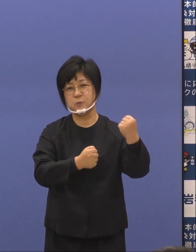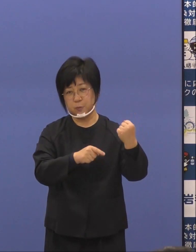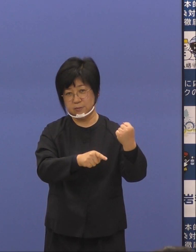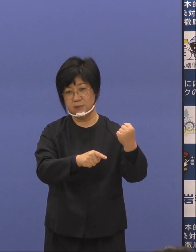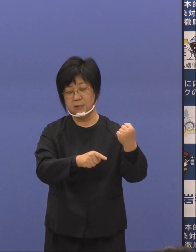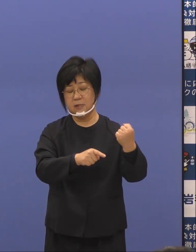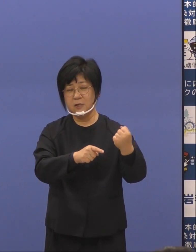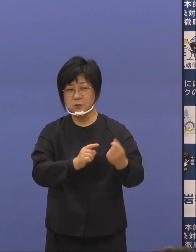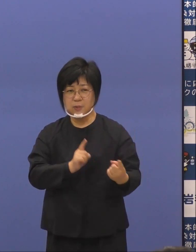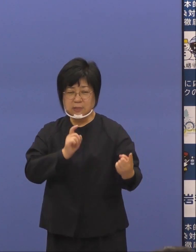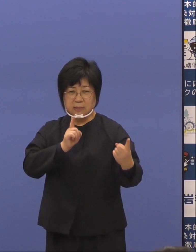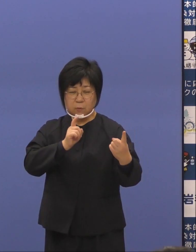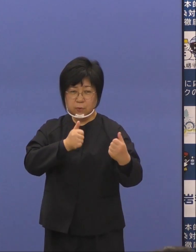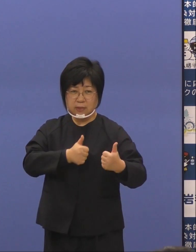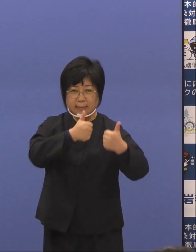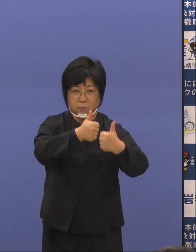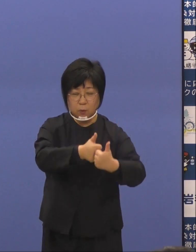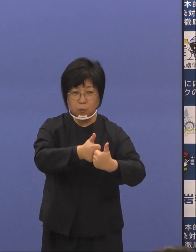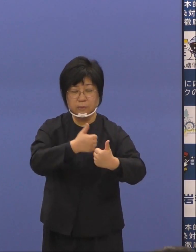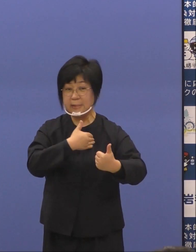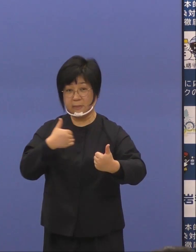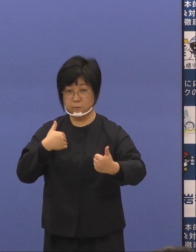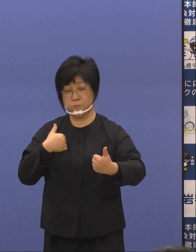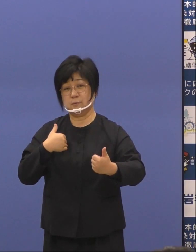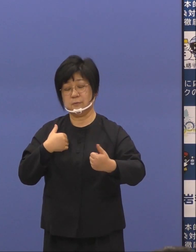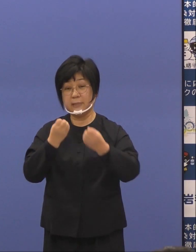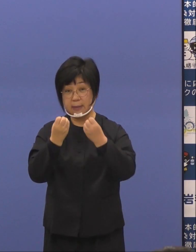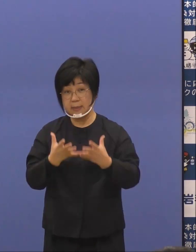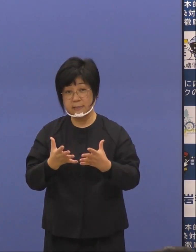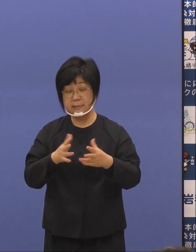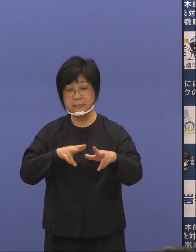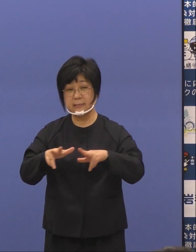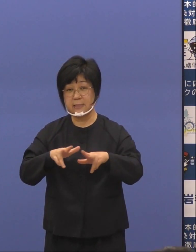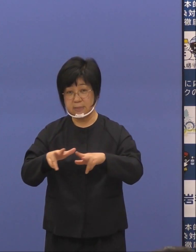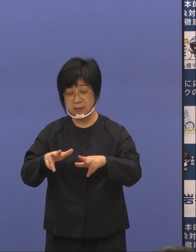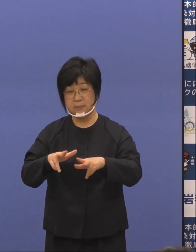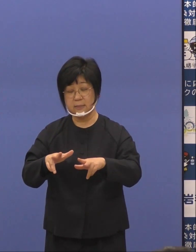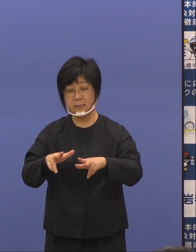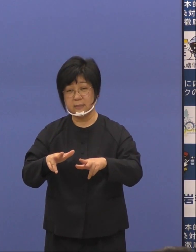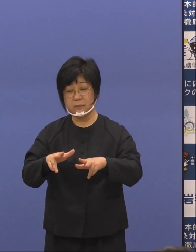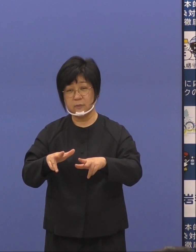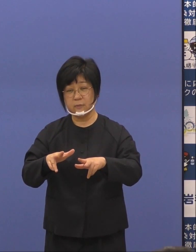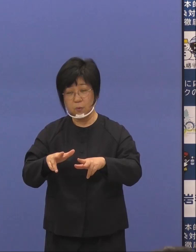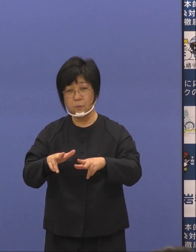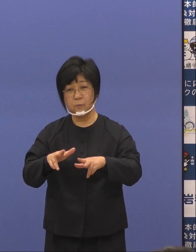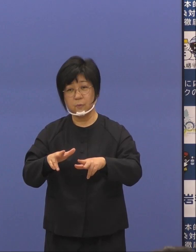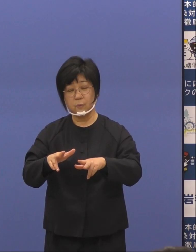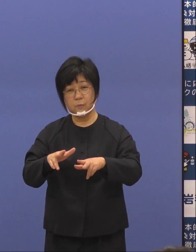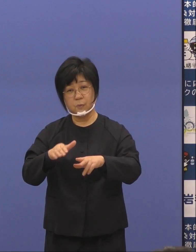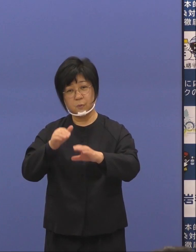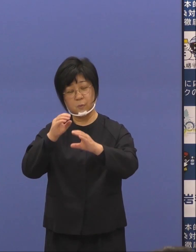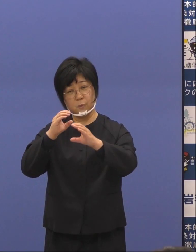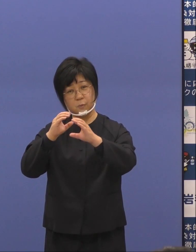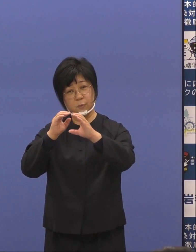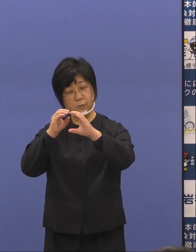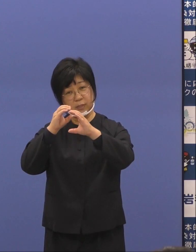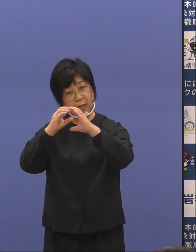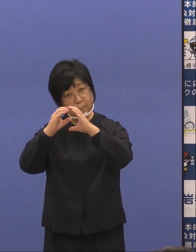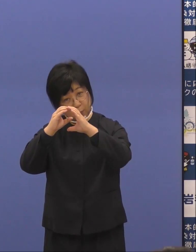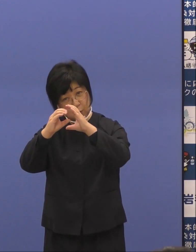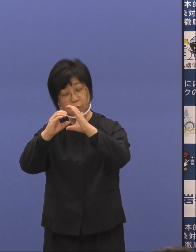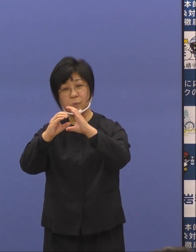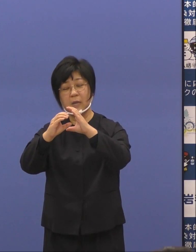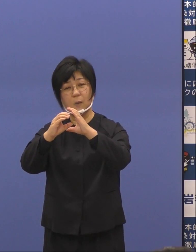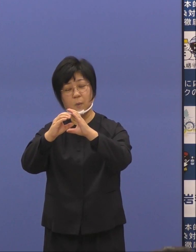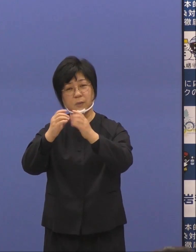なこう新しい政治の展望とか、そういうのをきちっと示すこと